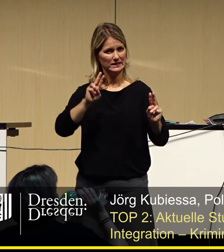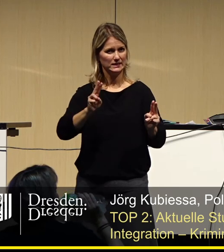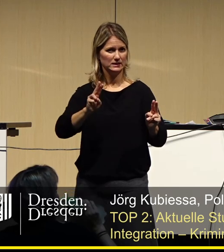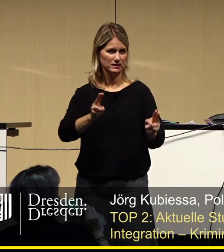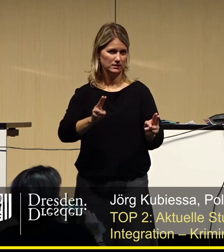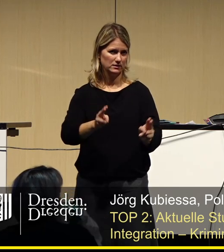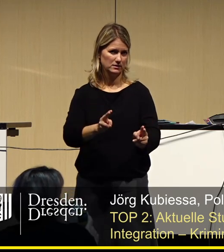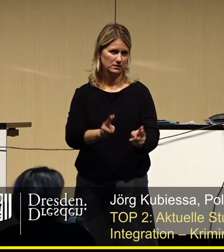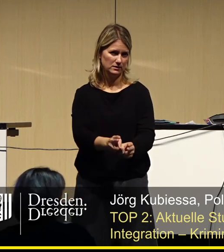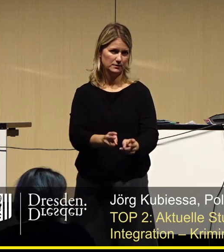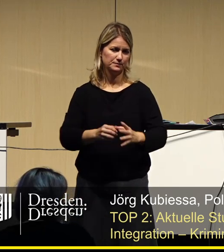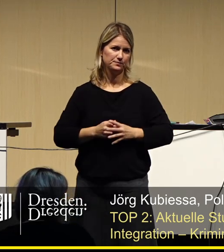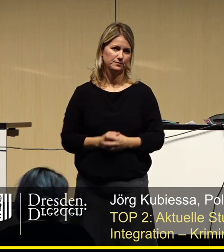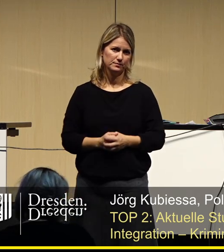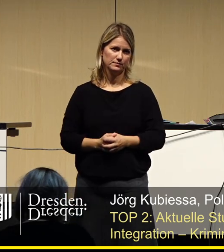möglich